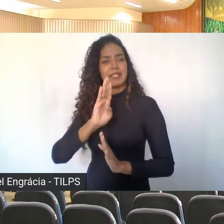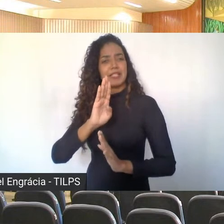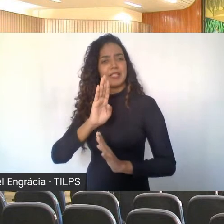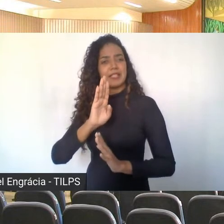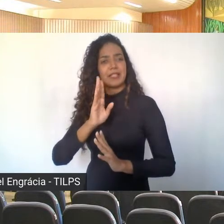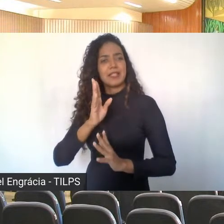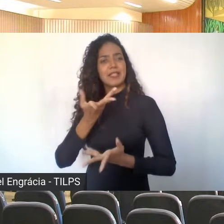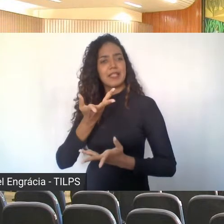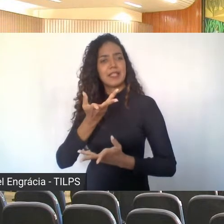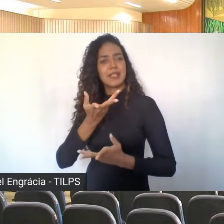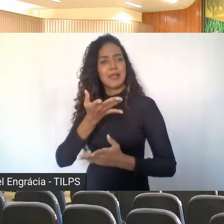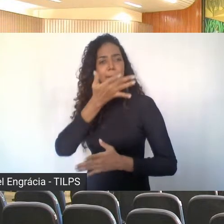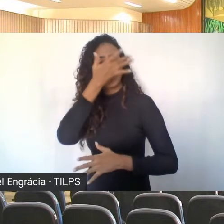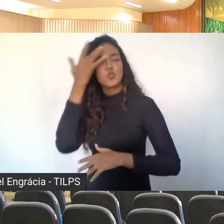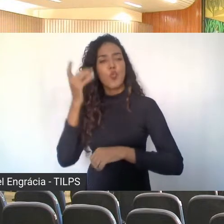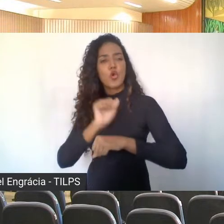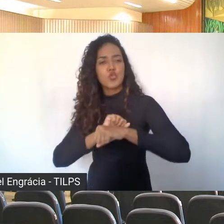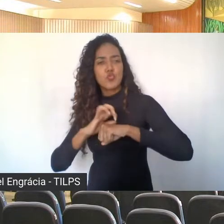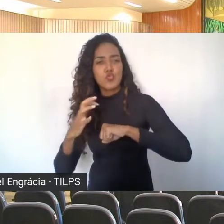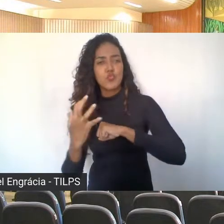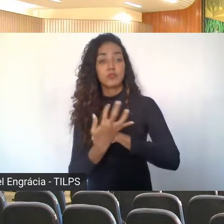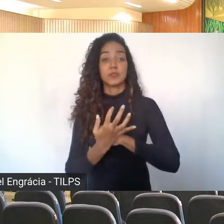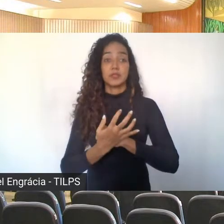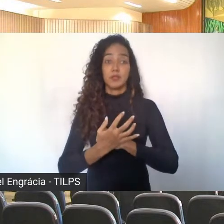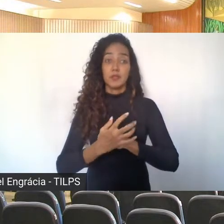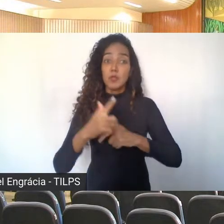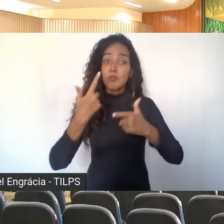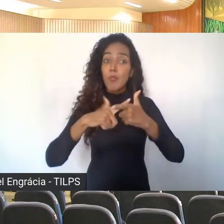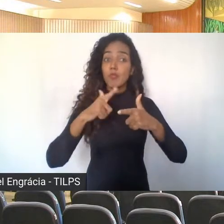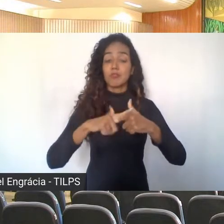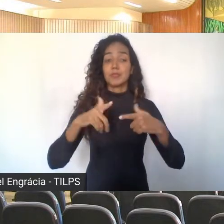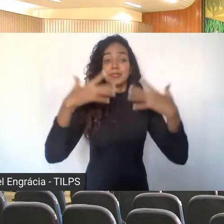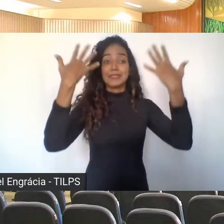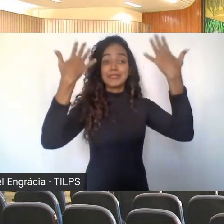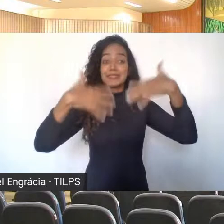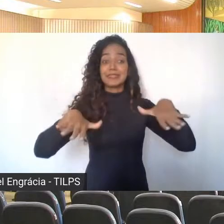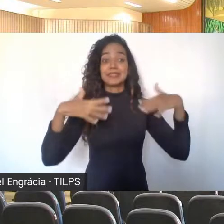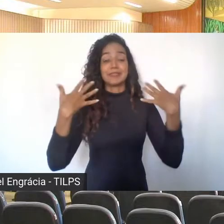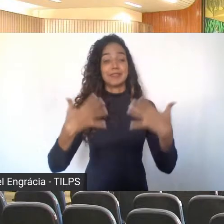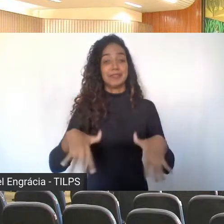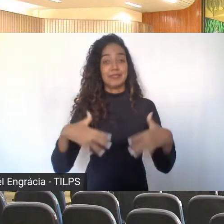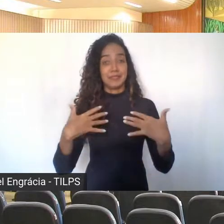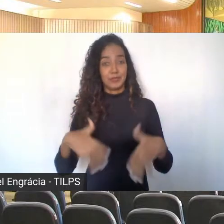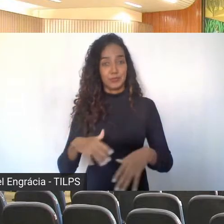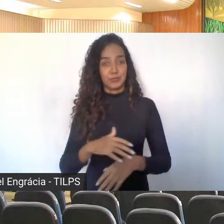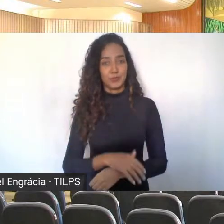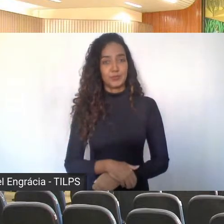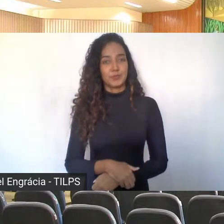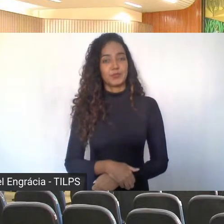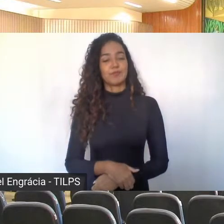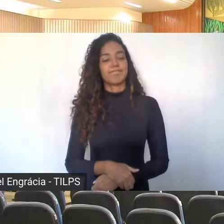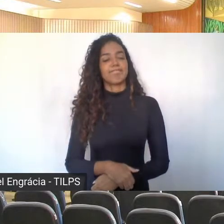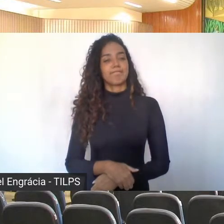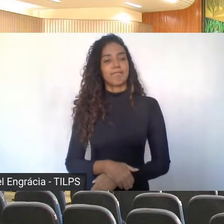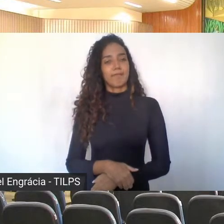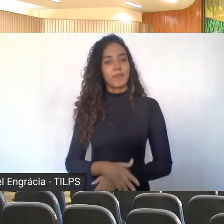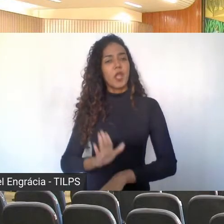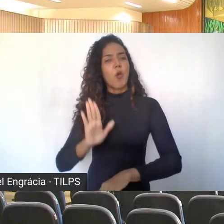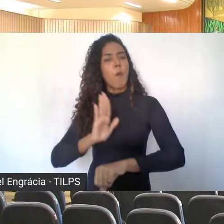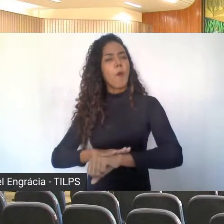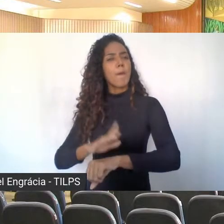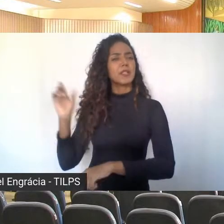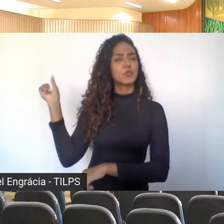pode perder de vista que é muito sério, é de fato muito intenso, mas ao